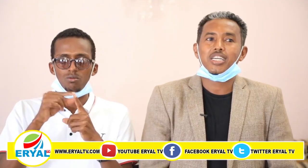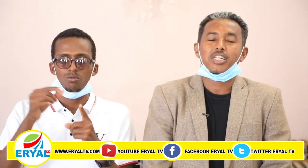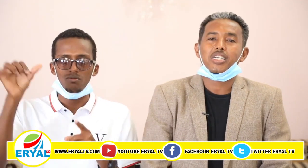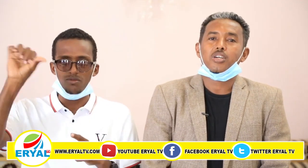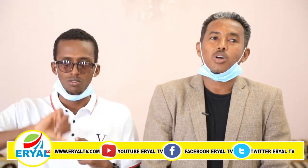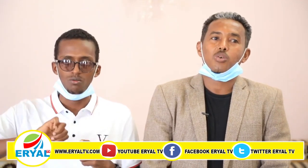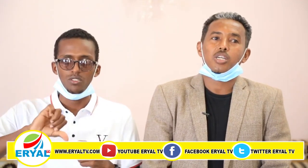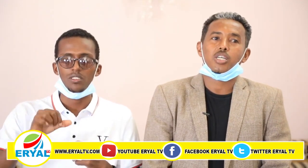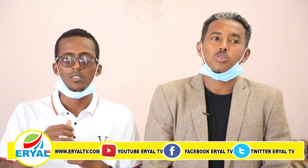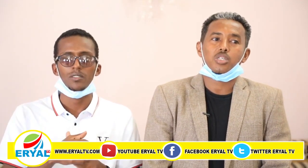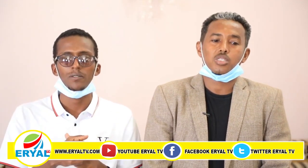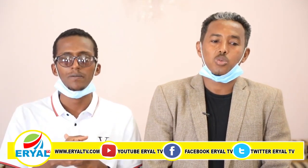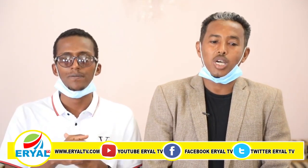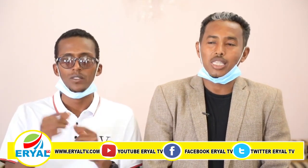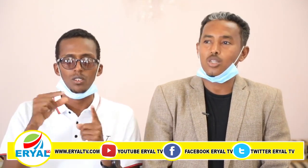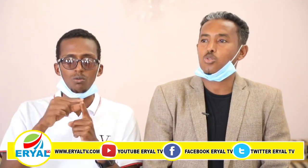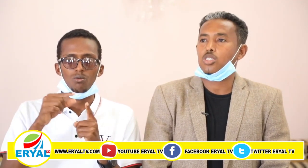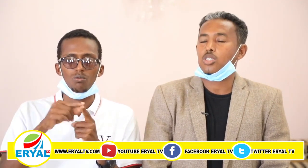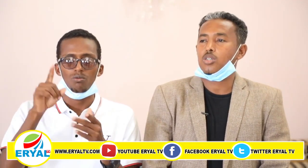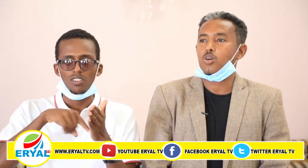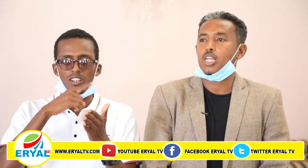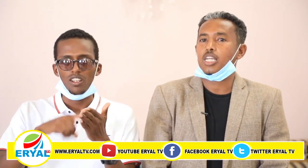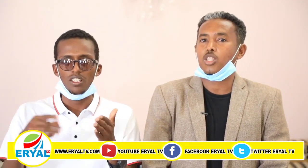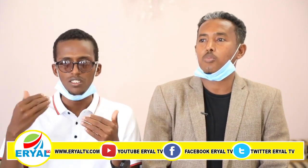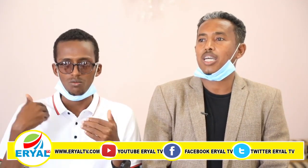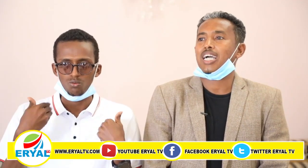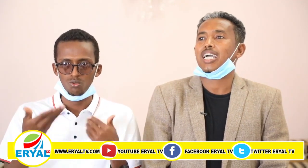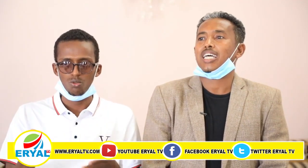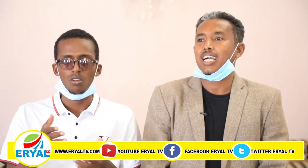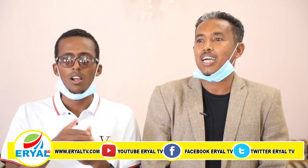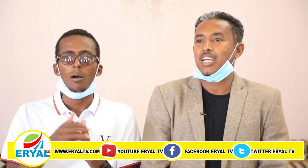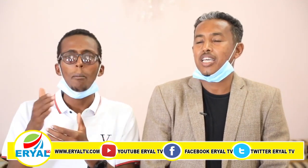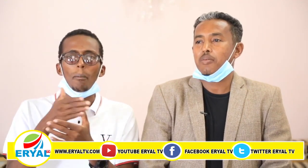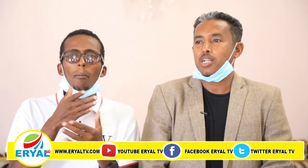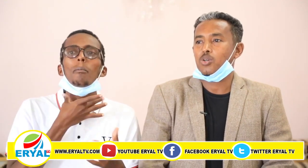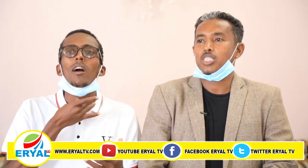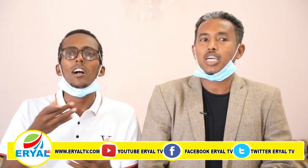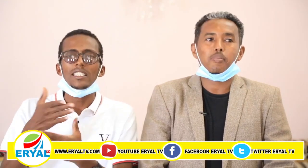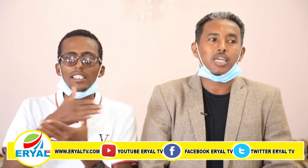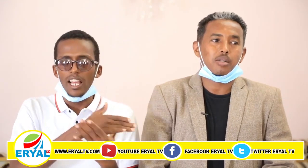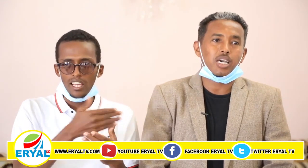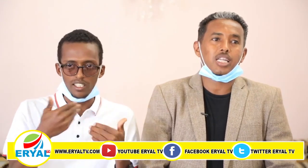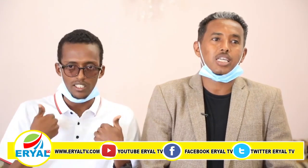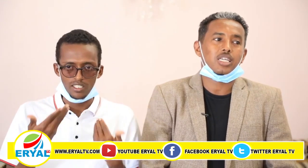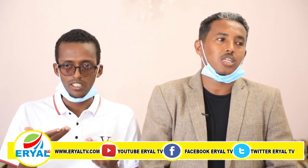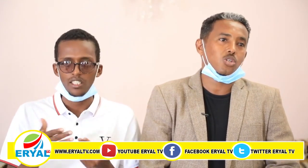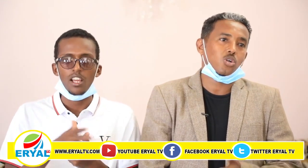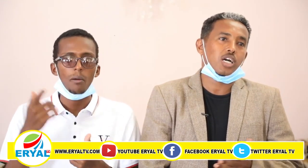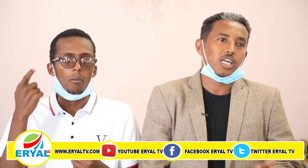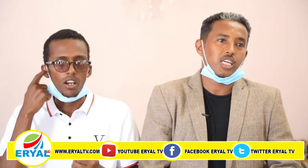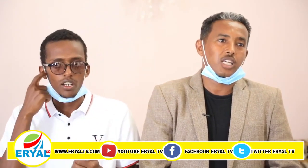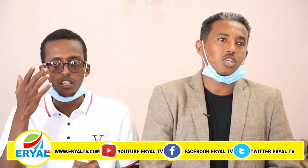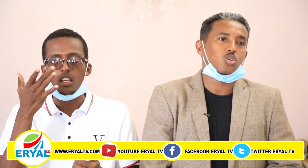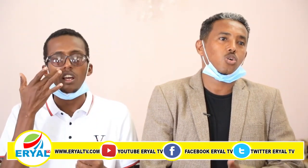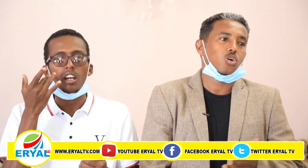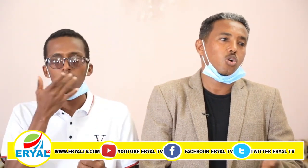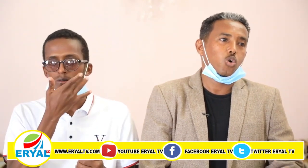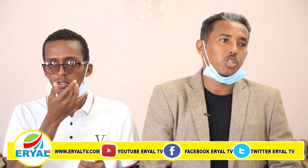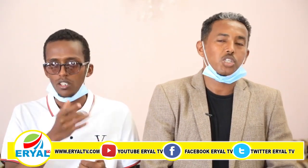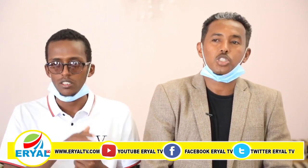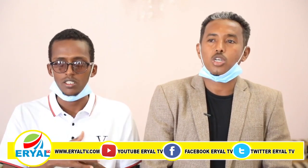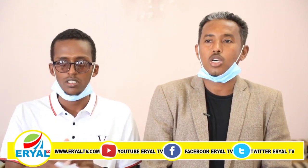naafada. Waxa weeye ereygaas erey si u khaldan runtii waa in la yiraahdo baahiyaha gaarka. Marka way sii kala baxayaan maqalkii iyo araggii